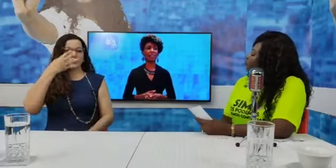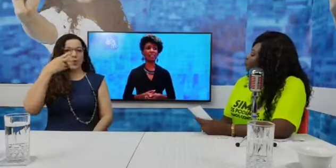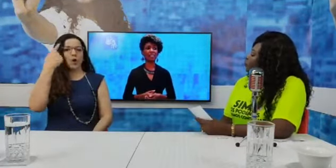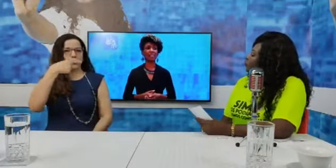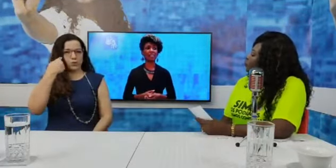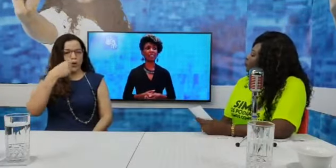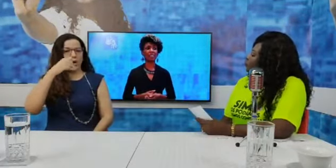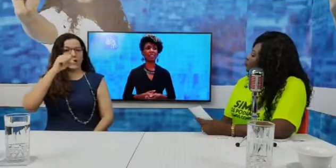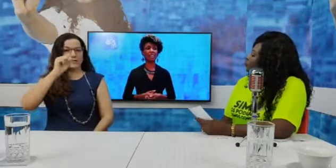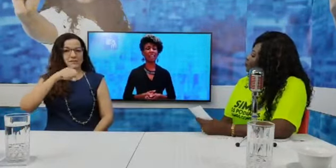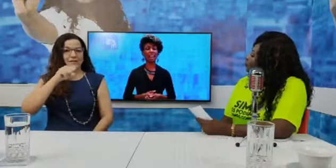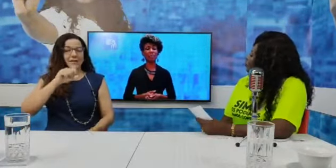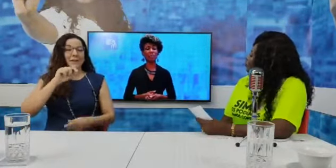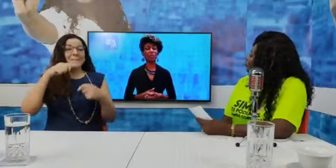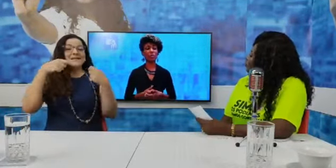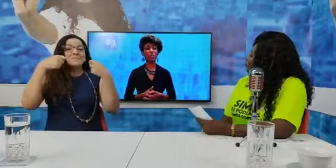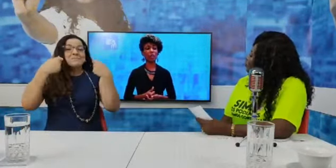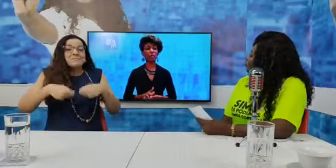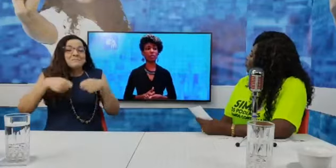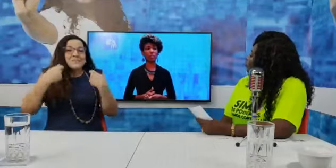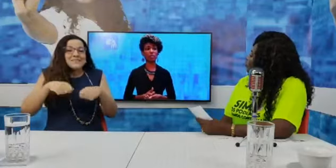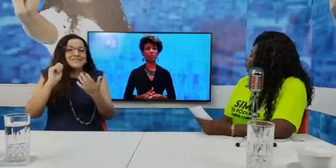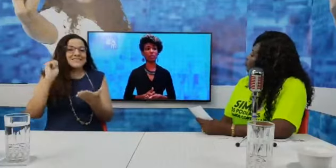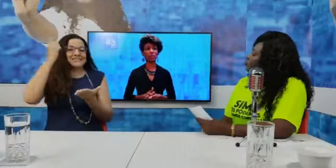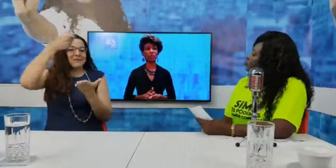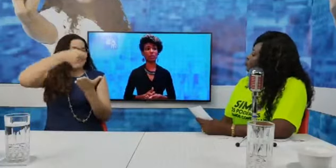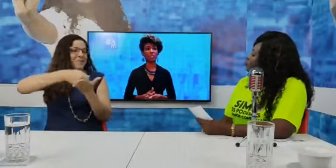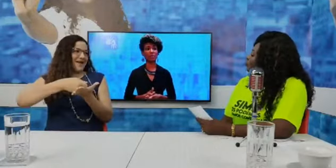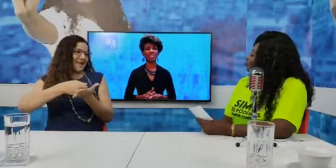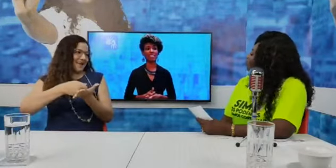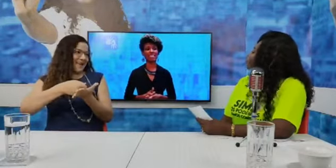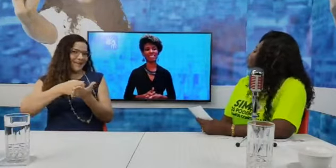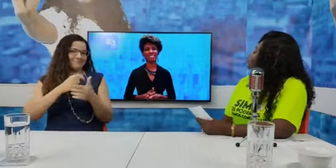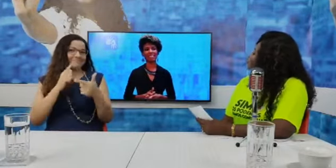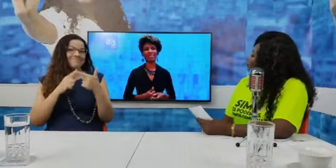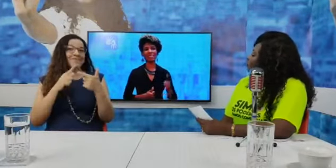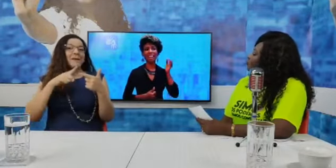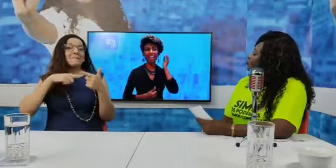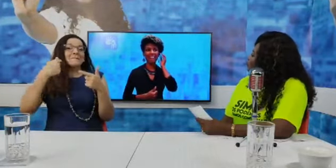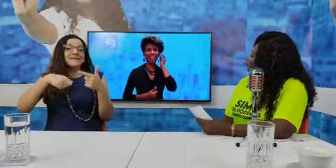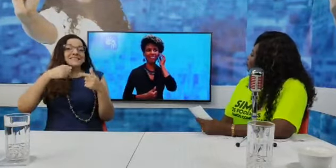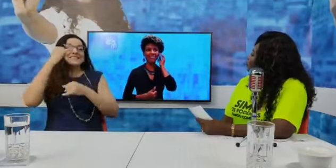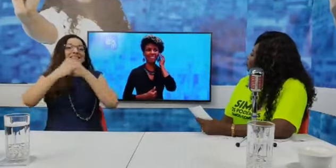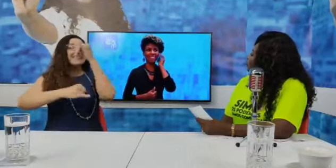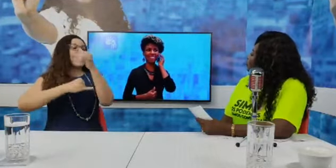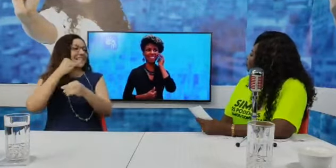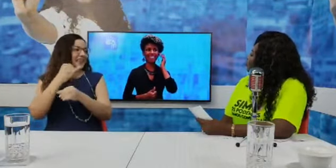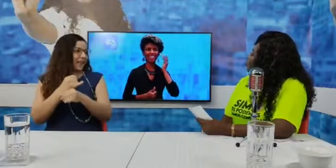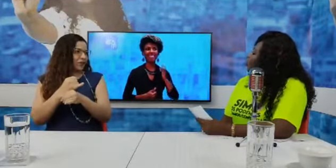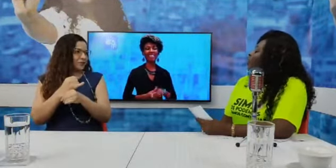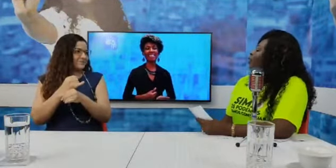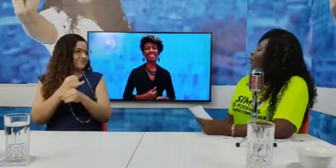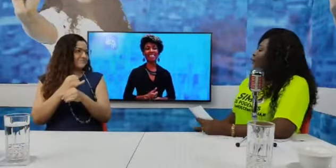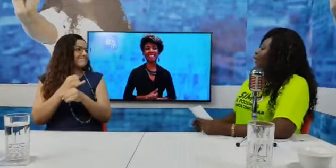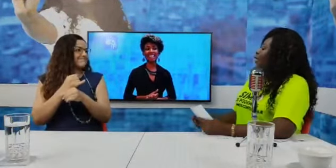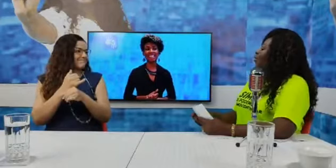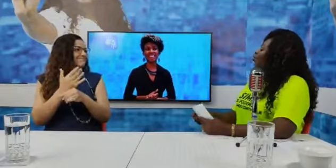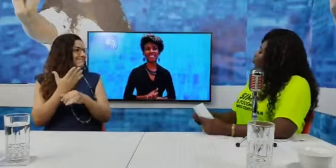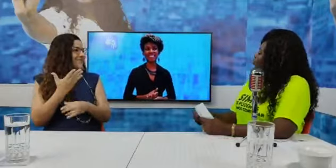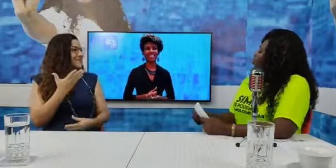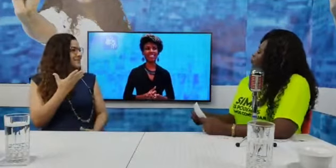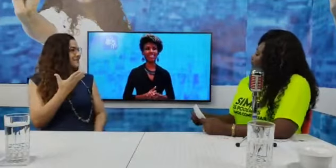mas atua como 24 horas para dar o suporte, mas precisa pagar, precisa de